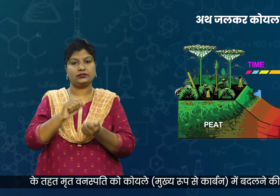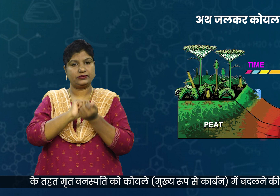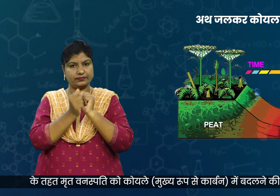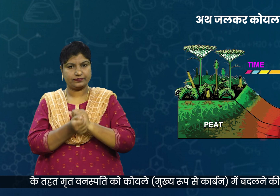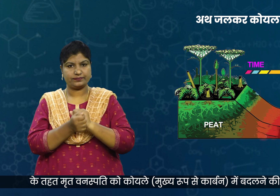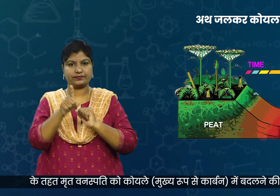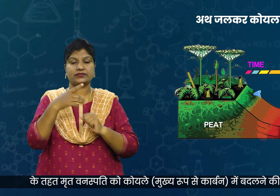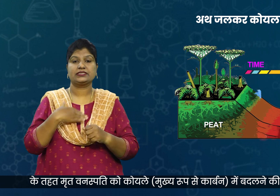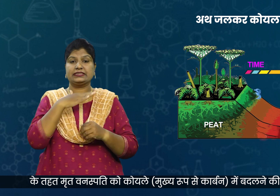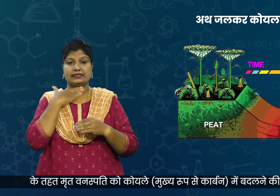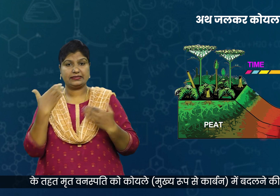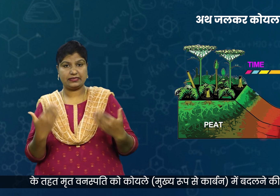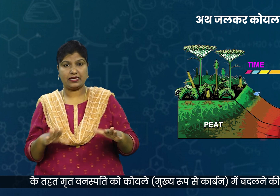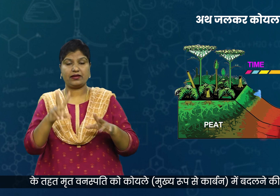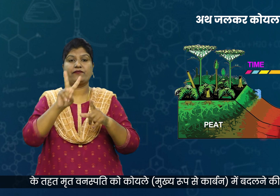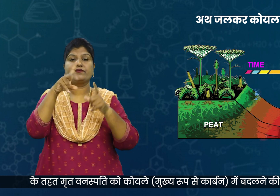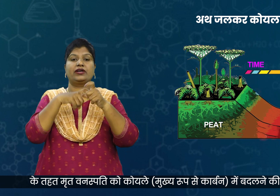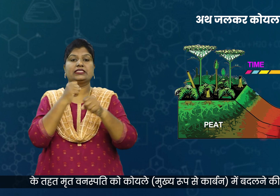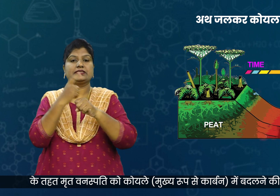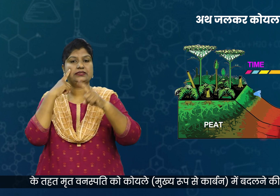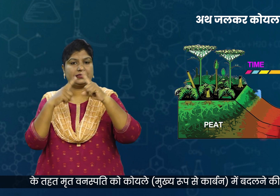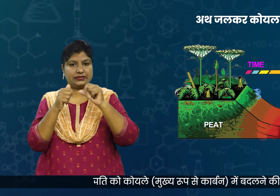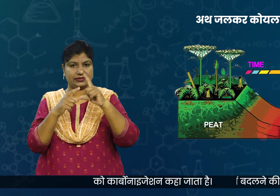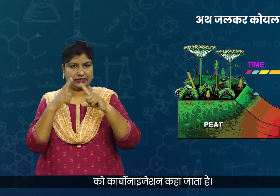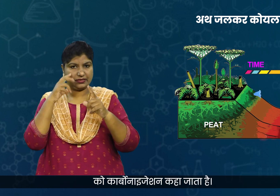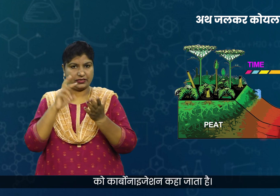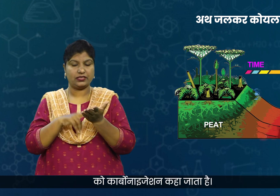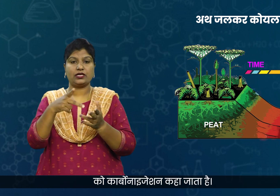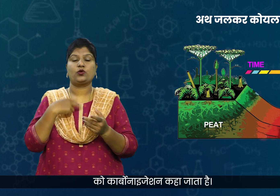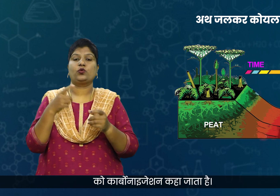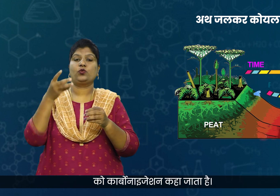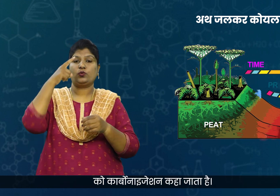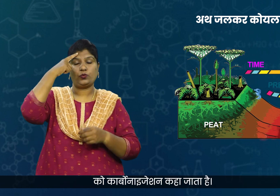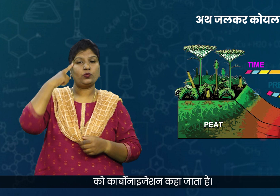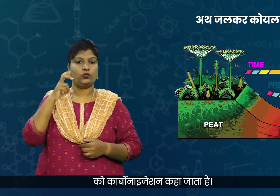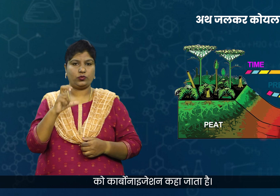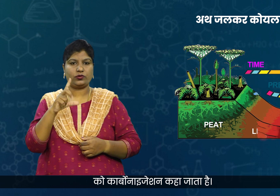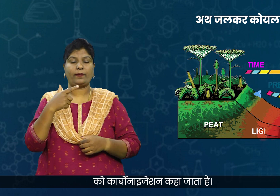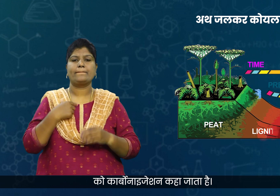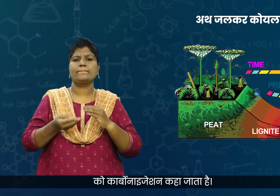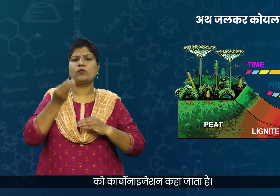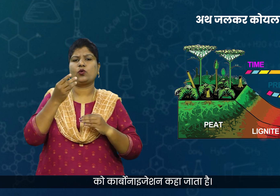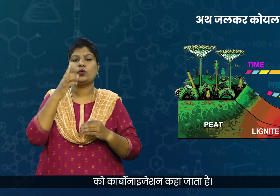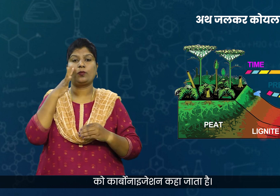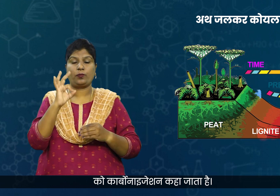यानी मुख्य रूप से कार्बन में बदलने की धीमी प्रक्रिया को कार्बनाइजेशन कहा जाता है।